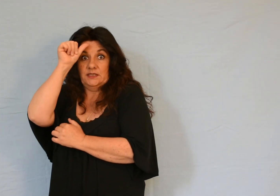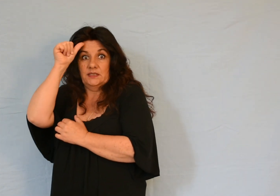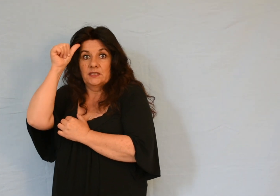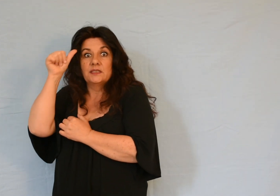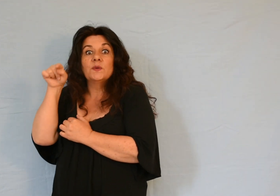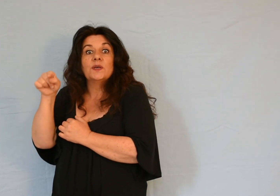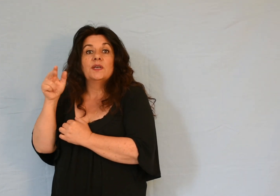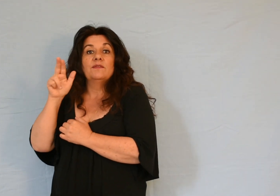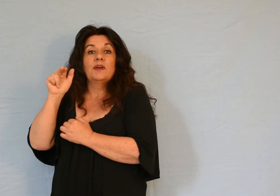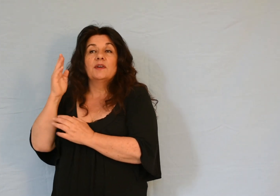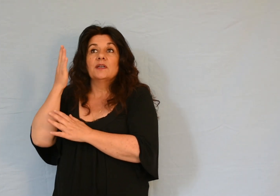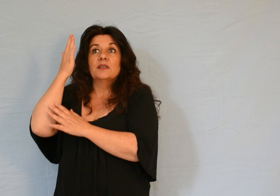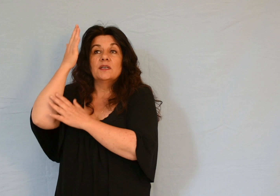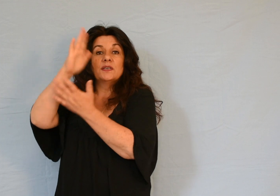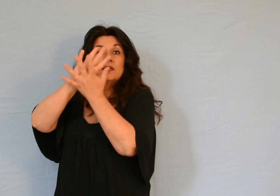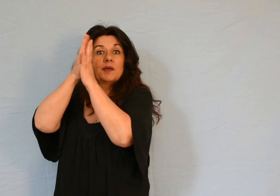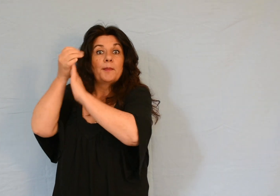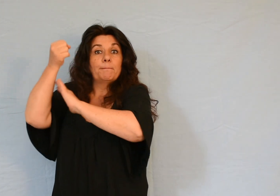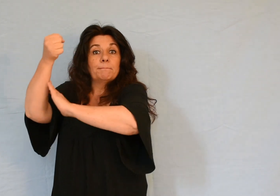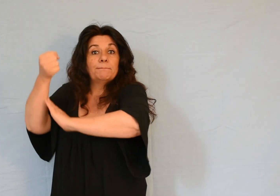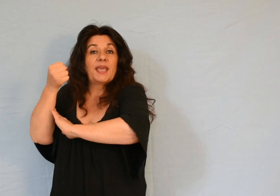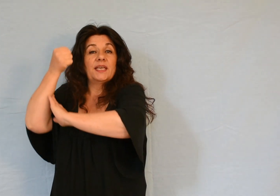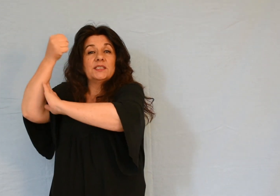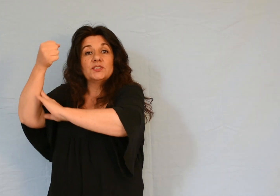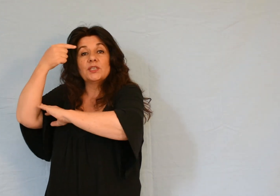les nations, les conduira avec un sceptre de fer.